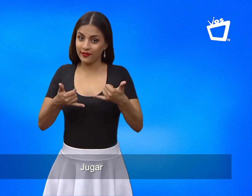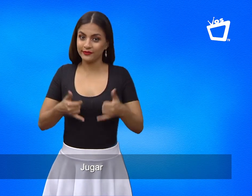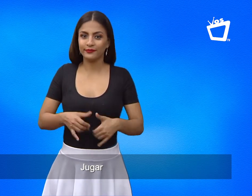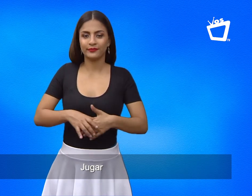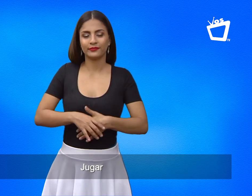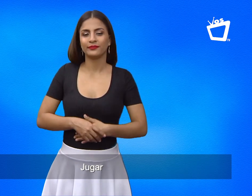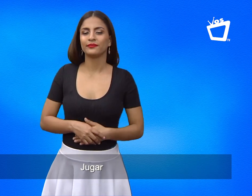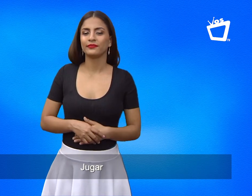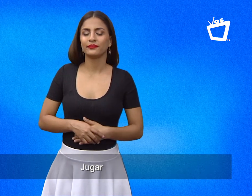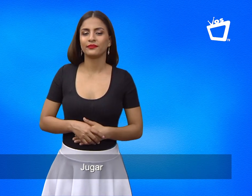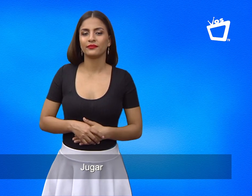Jugar.